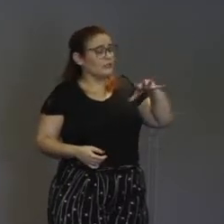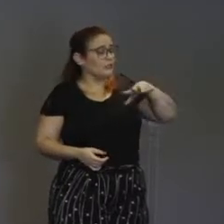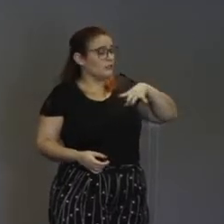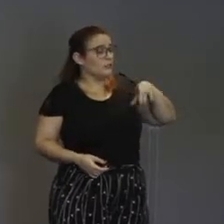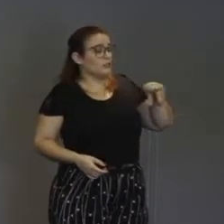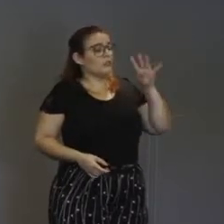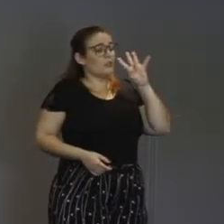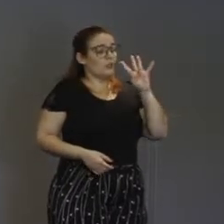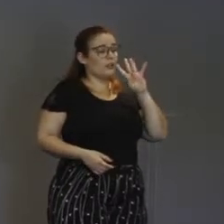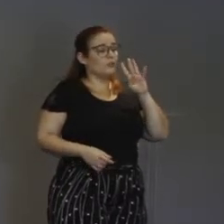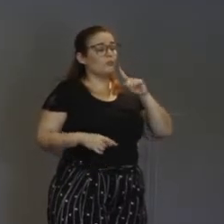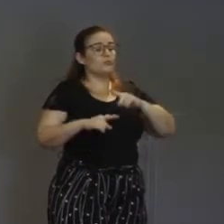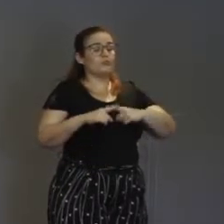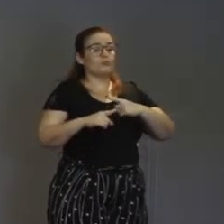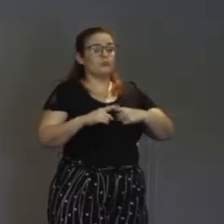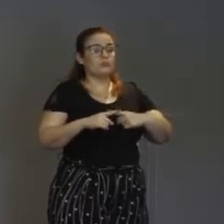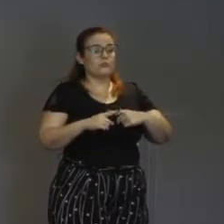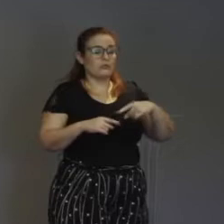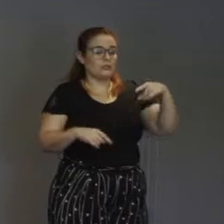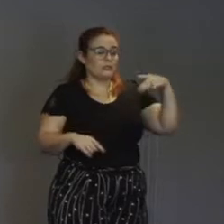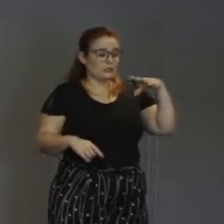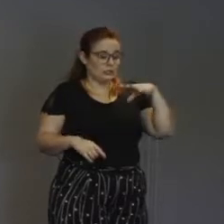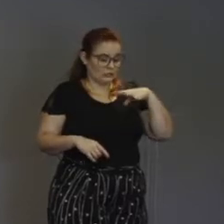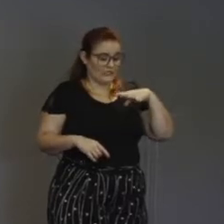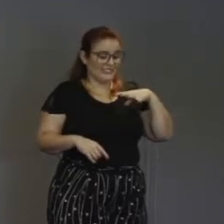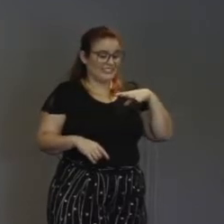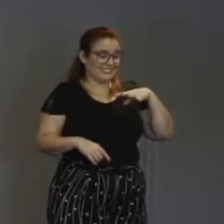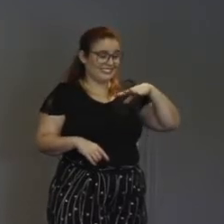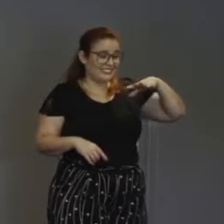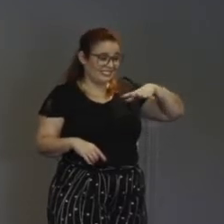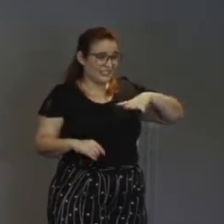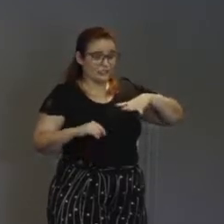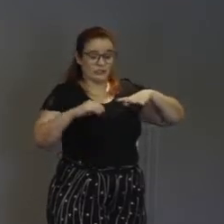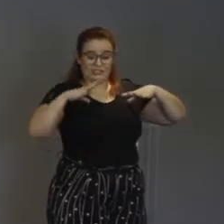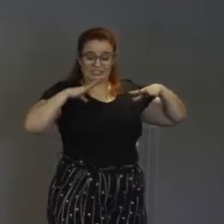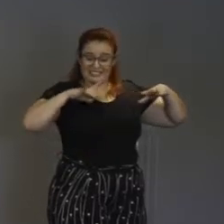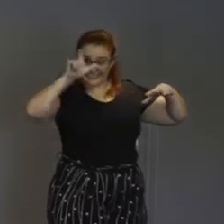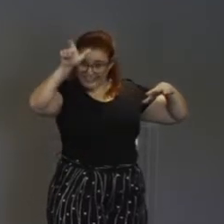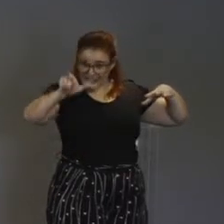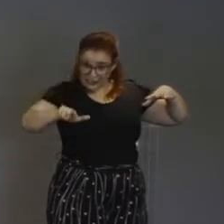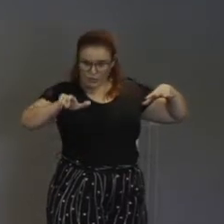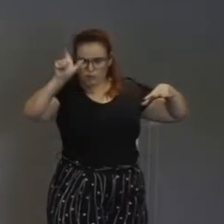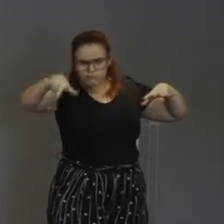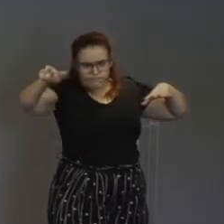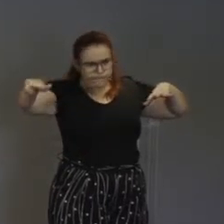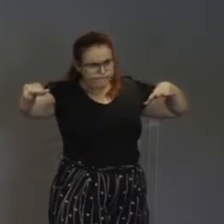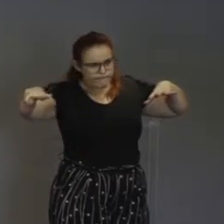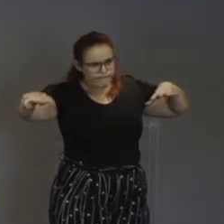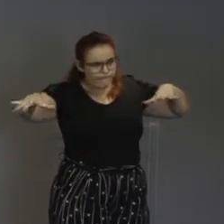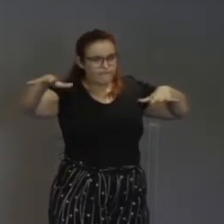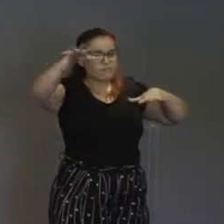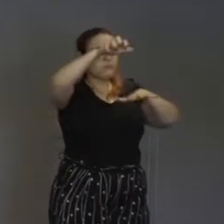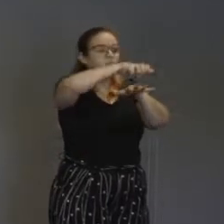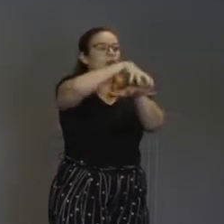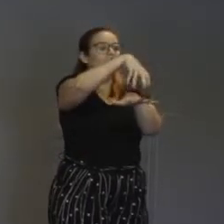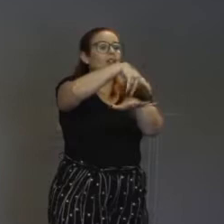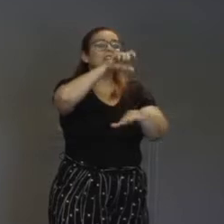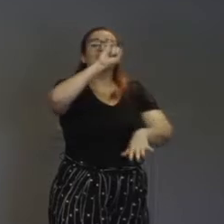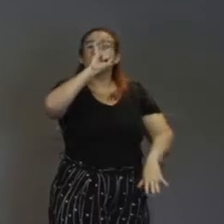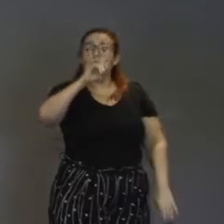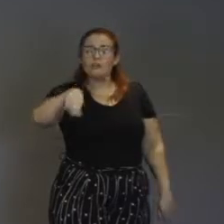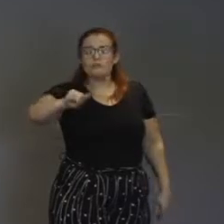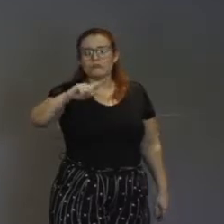cidade, porque, no final, a cidade é um composto de cidadãos. Se cidadãos não forem mais inteligentes, mais criativos, a cidade tampouco será, né?